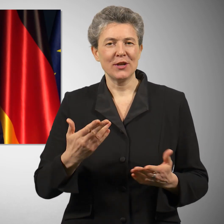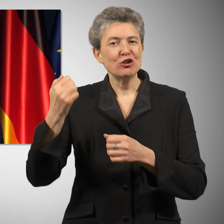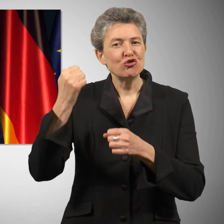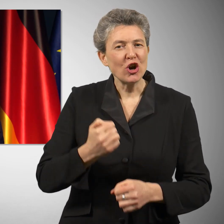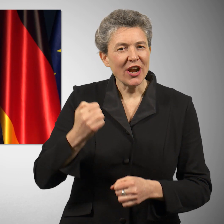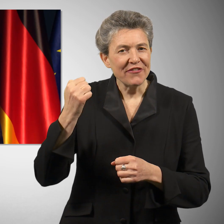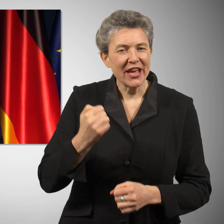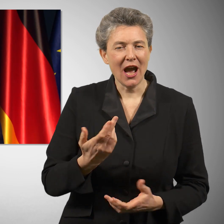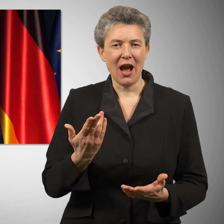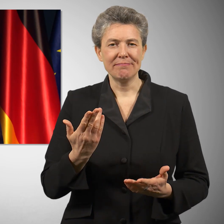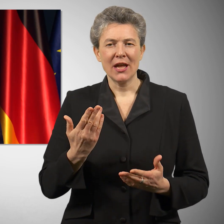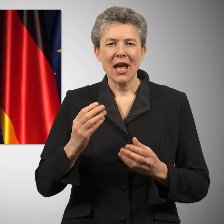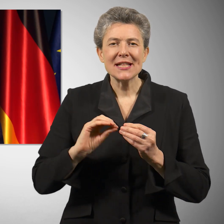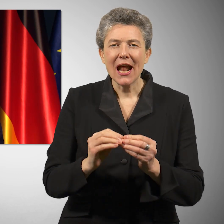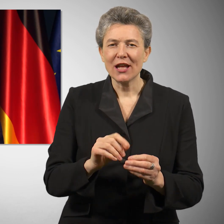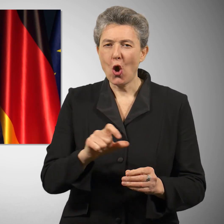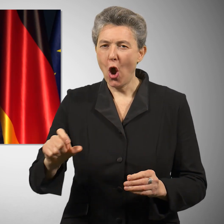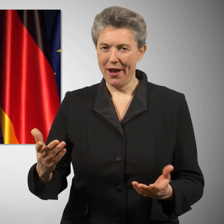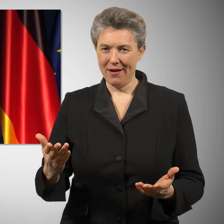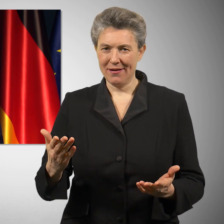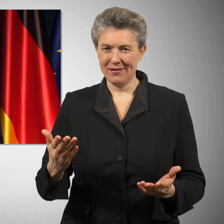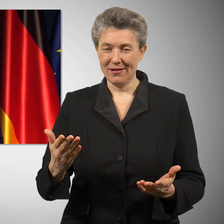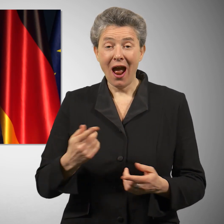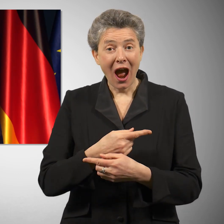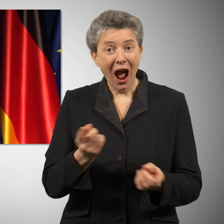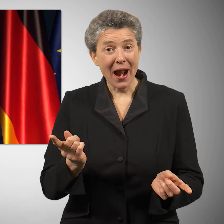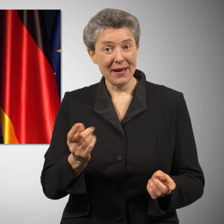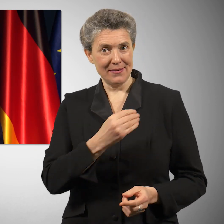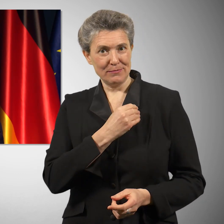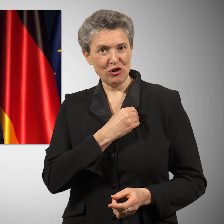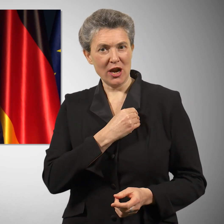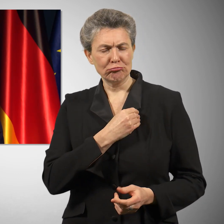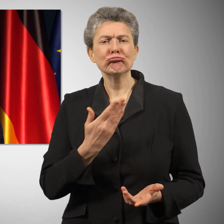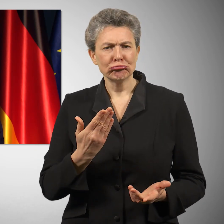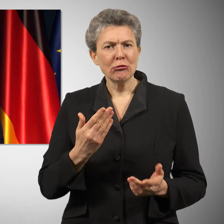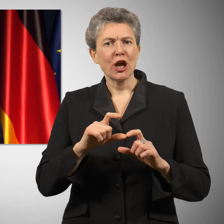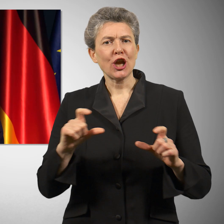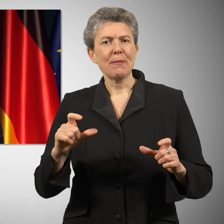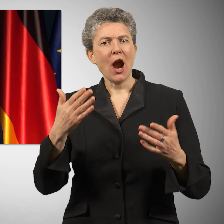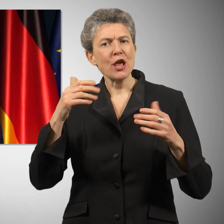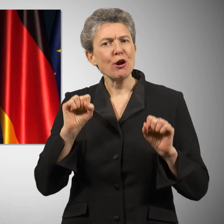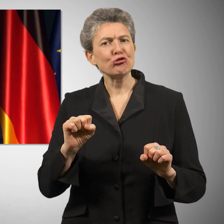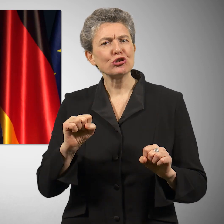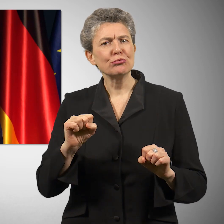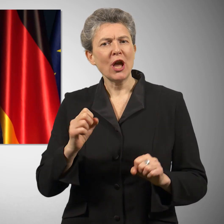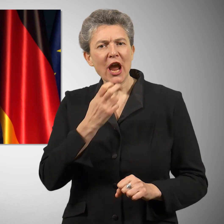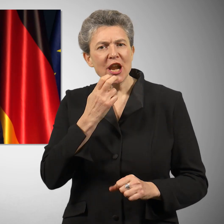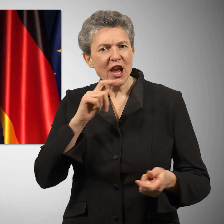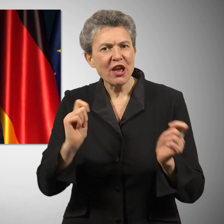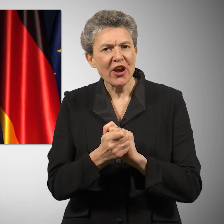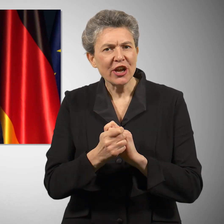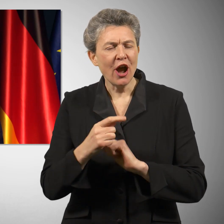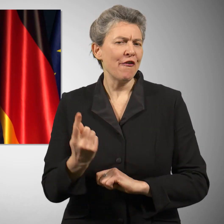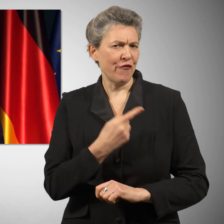Handwerkerinnen und Handwerkern, Elektronikern, Schornsteinfegerinnen und Installateuren. Sie haben mir gesagt, wir sind